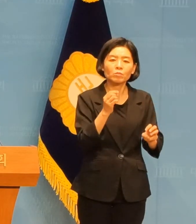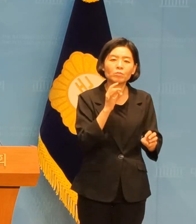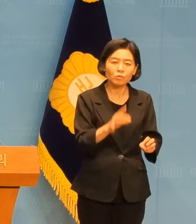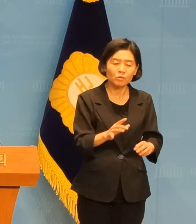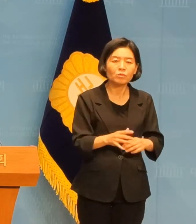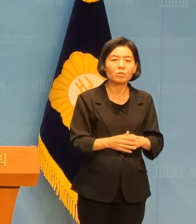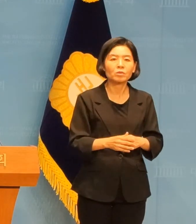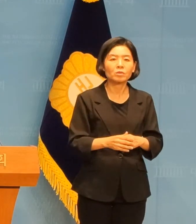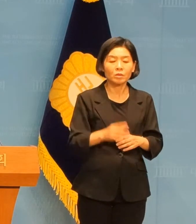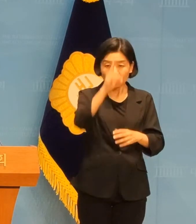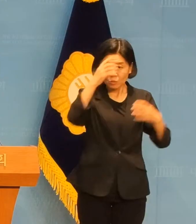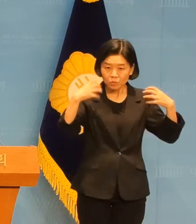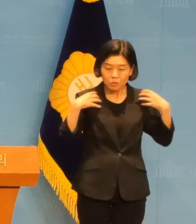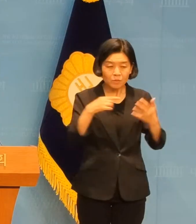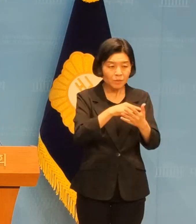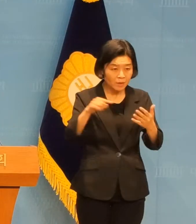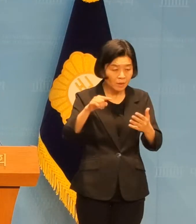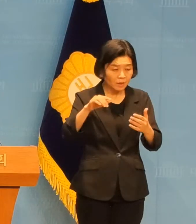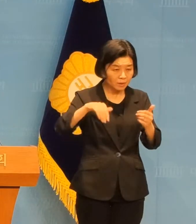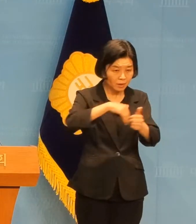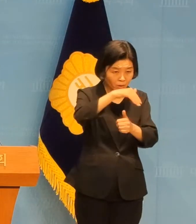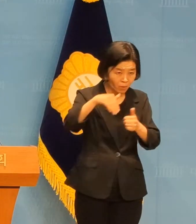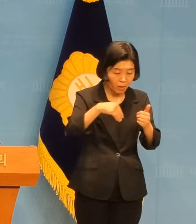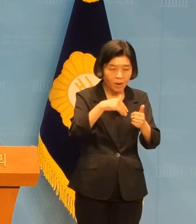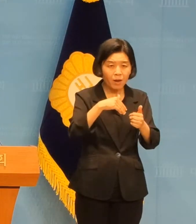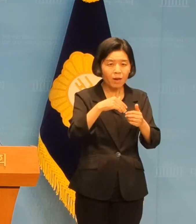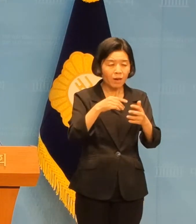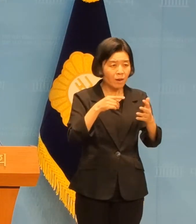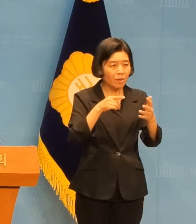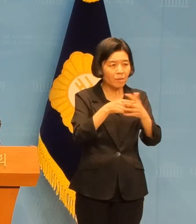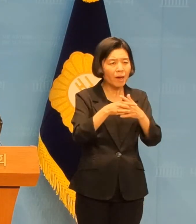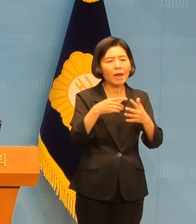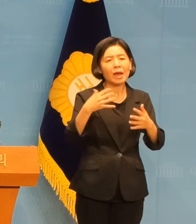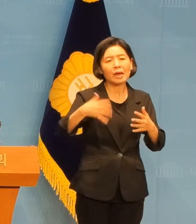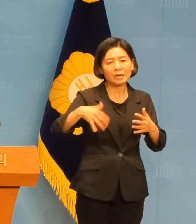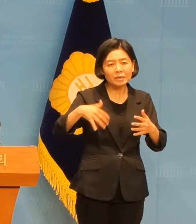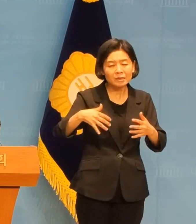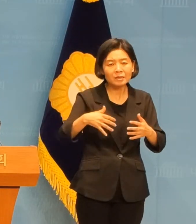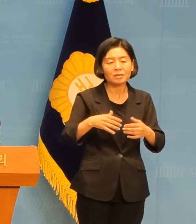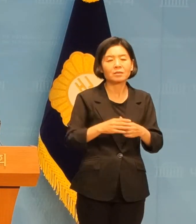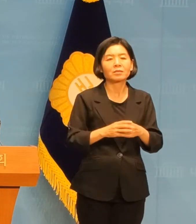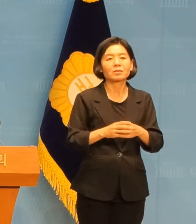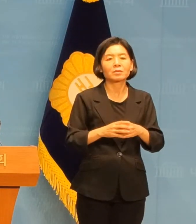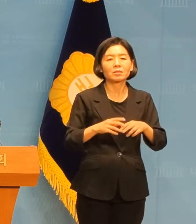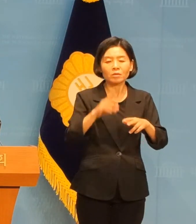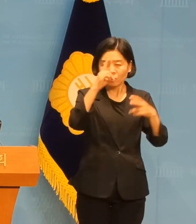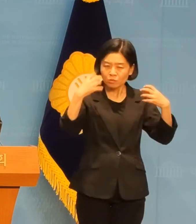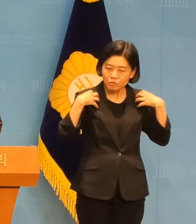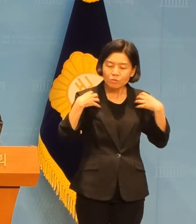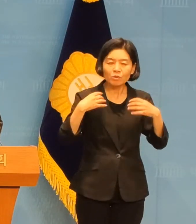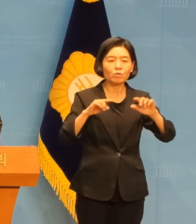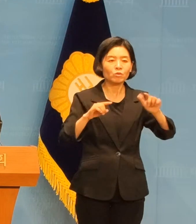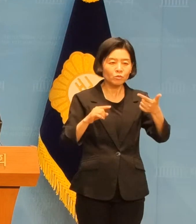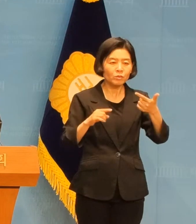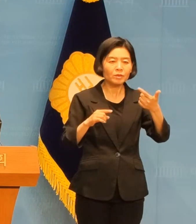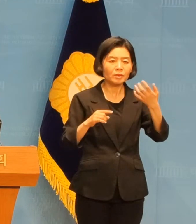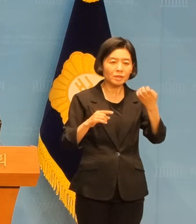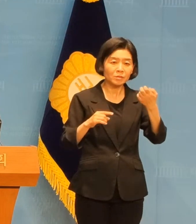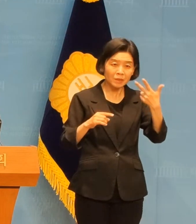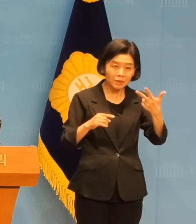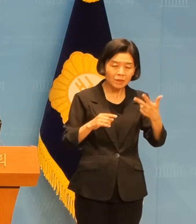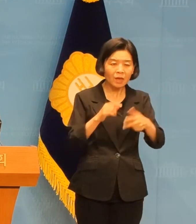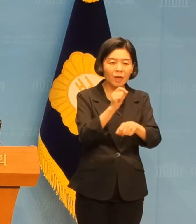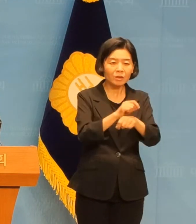현황 조사조차 제대로 파악하지 못하는 무능을 드러냈습니다. 정부는 한때 647개 행정정보